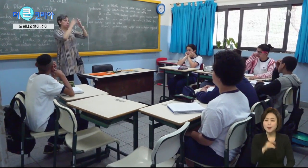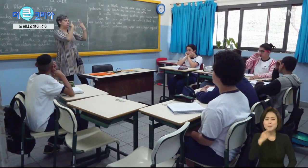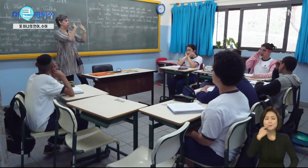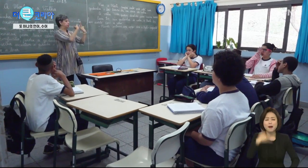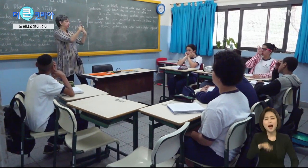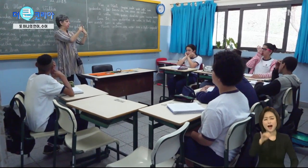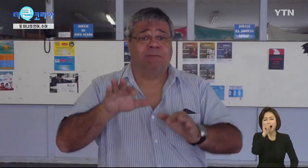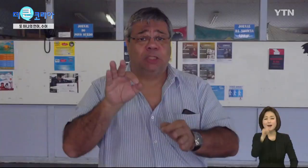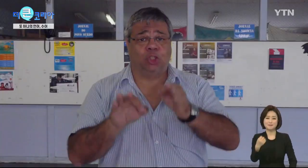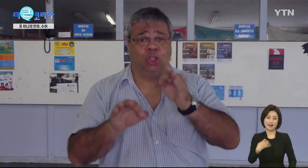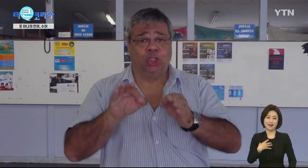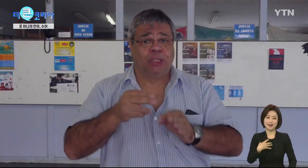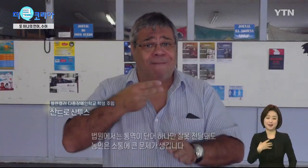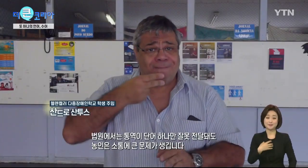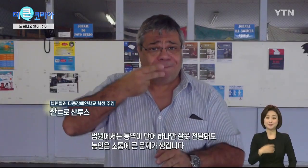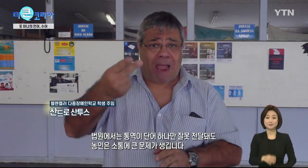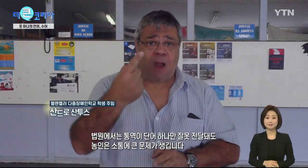말합니다.